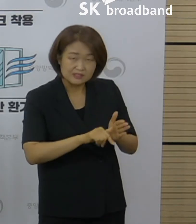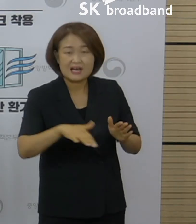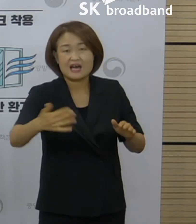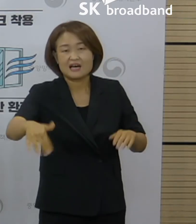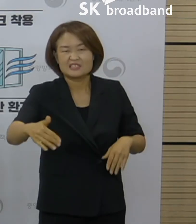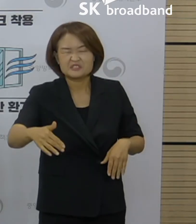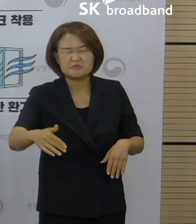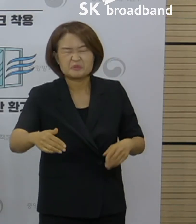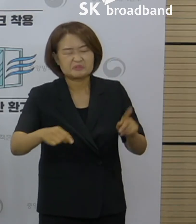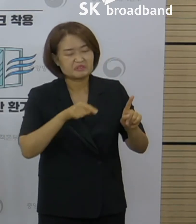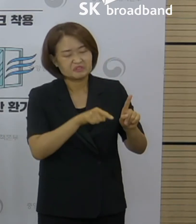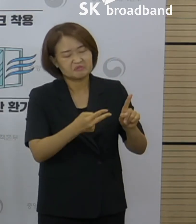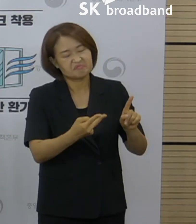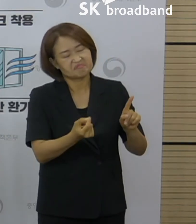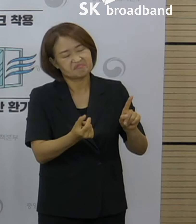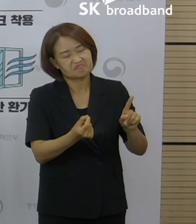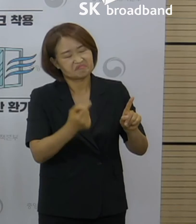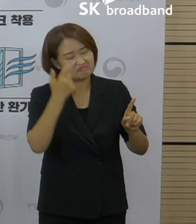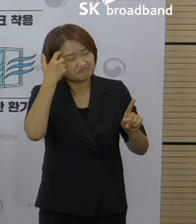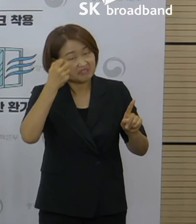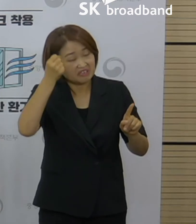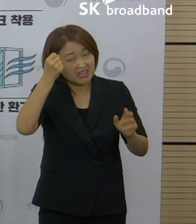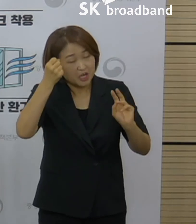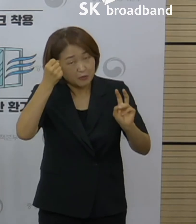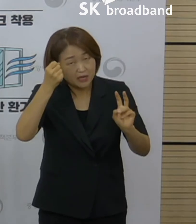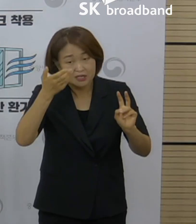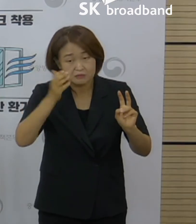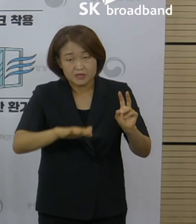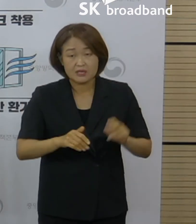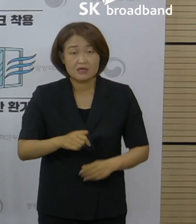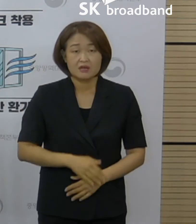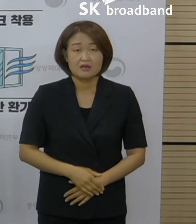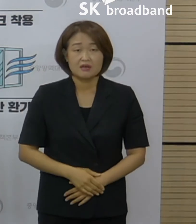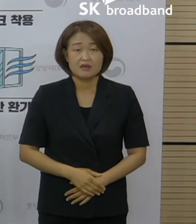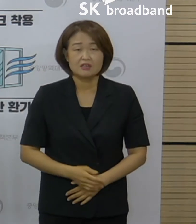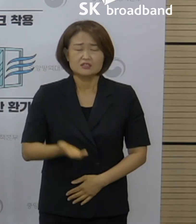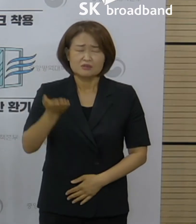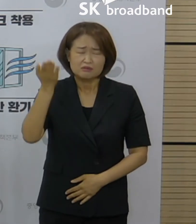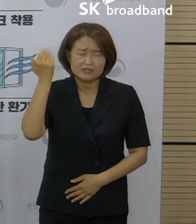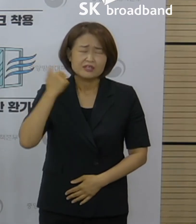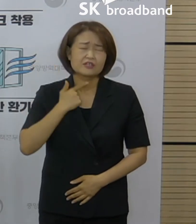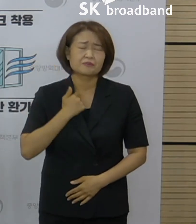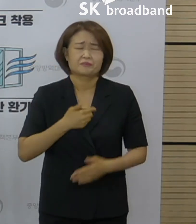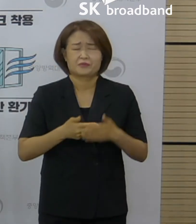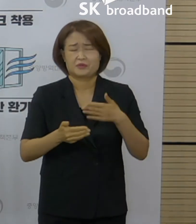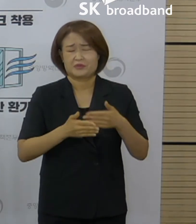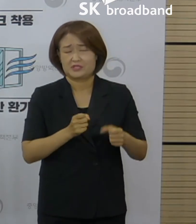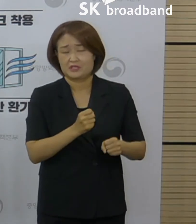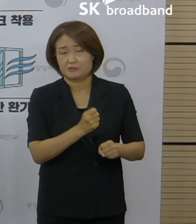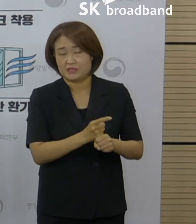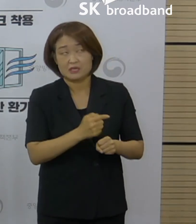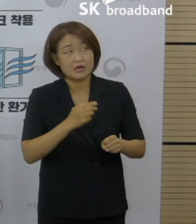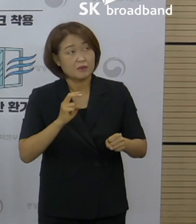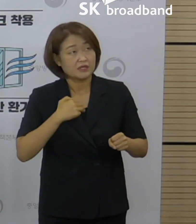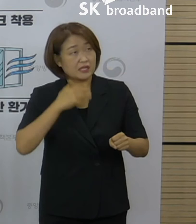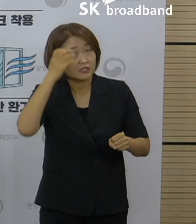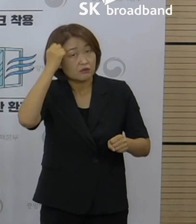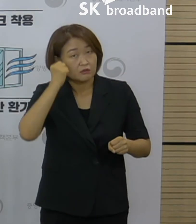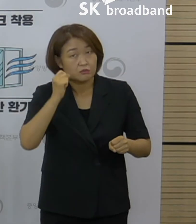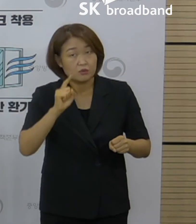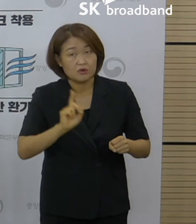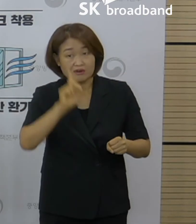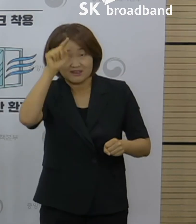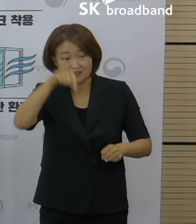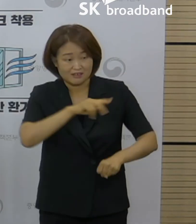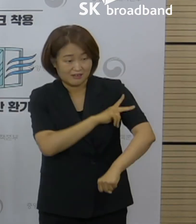것처럼 느껴질 수 있지만 그 과거에 우리가 경험했던 유행 중에 제 기억으로는 신천지